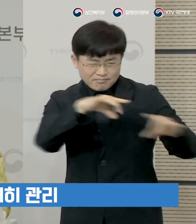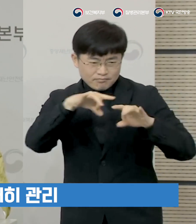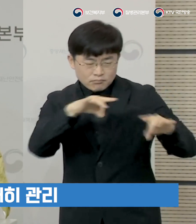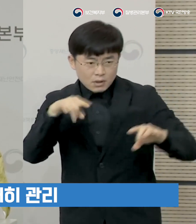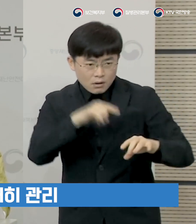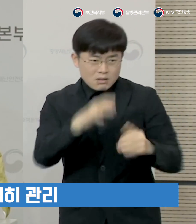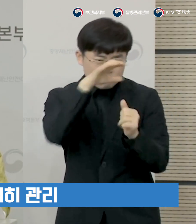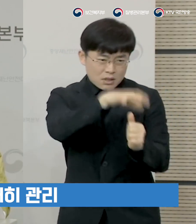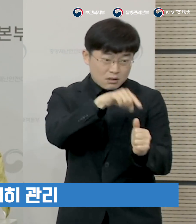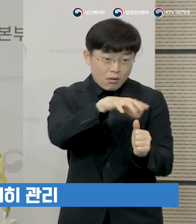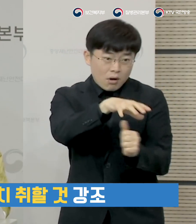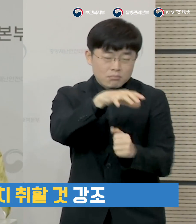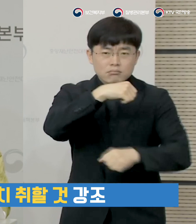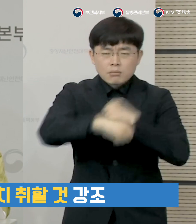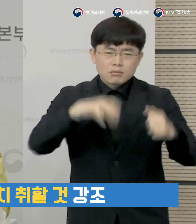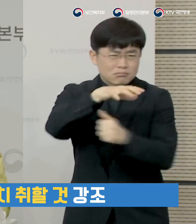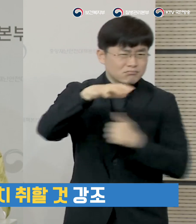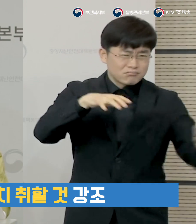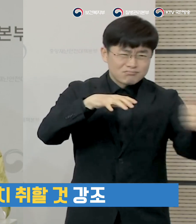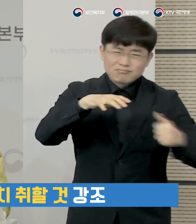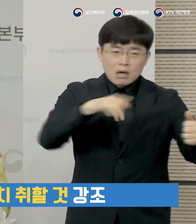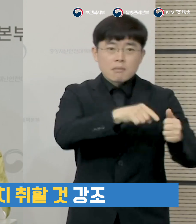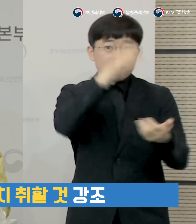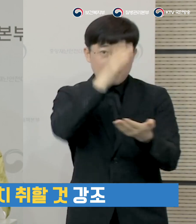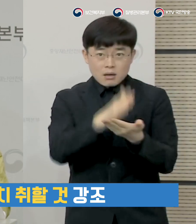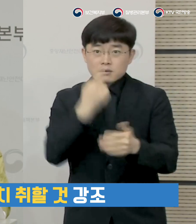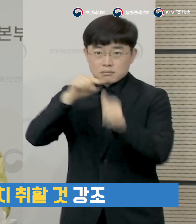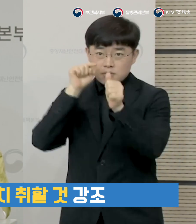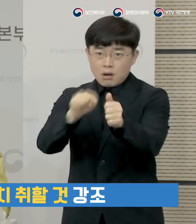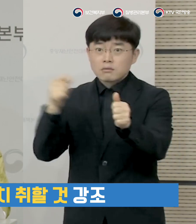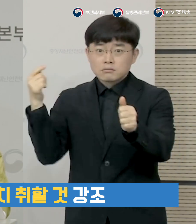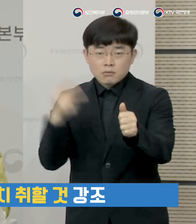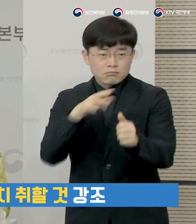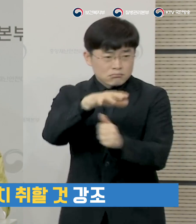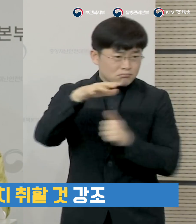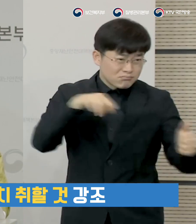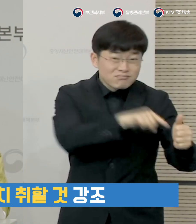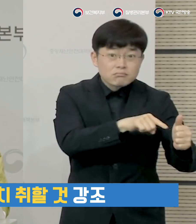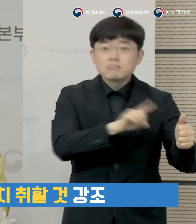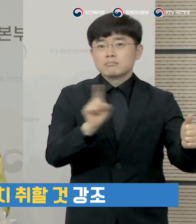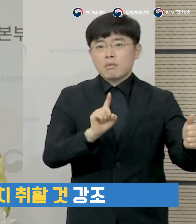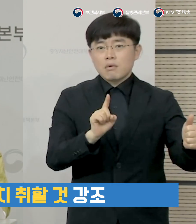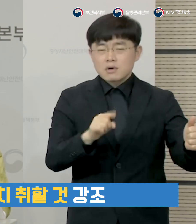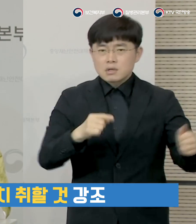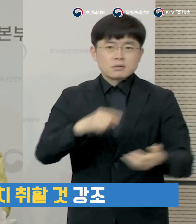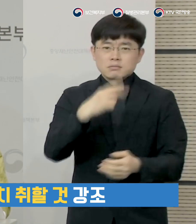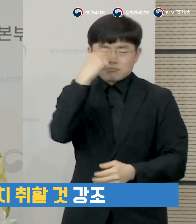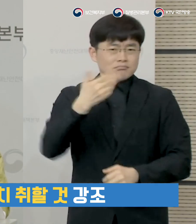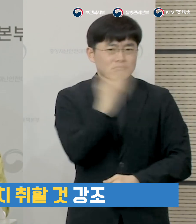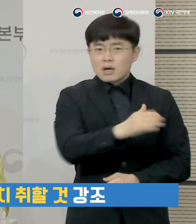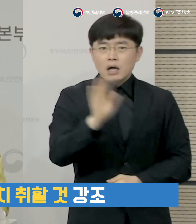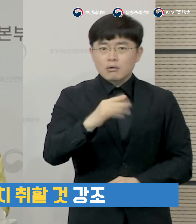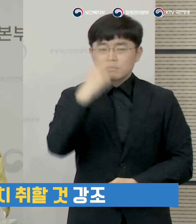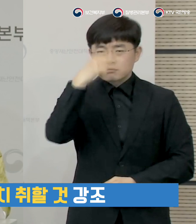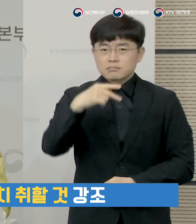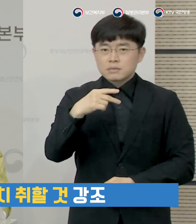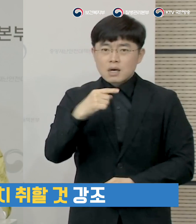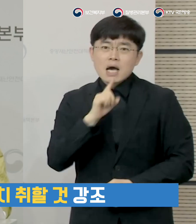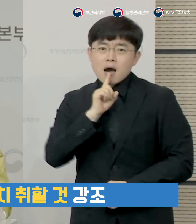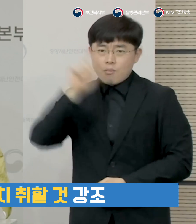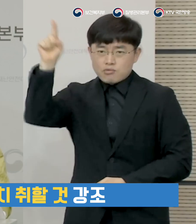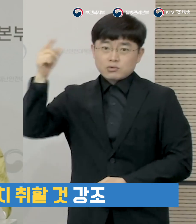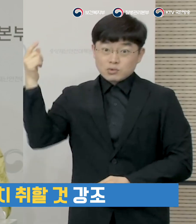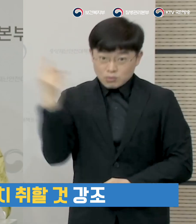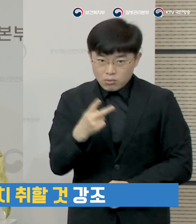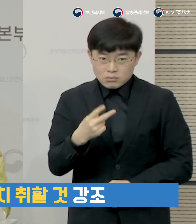이탈을 철저히 관리하고 자가격리 위반 시에는 무관용 원칙에 따라 고발 조치, 강제 출국 등